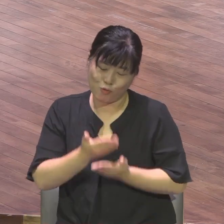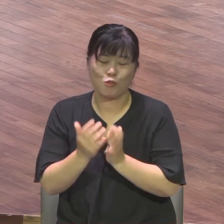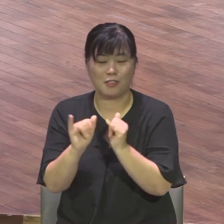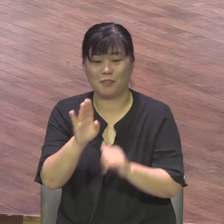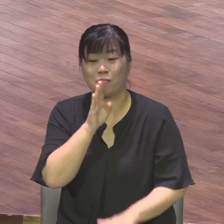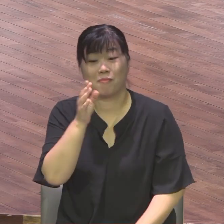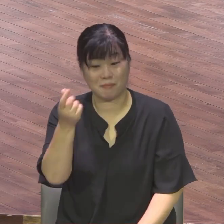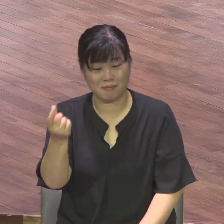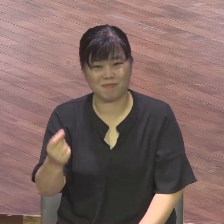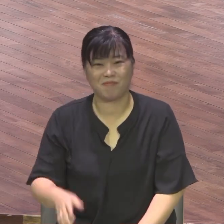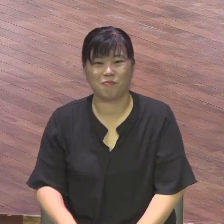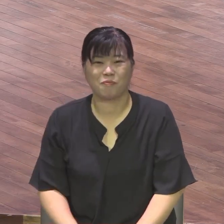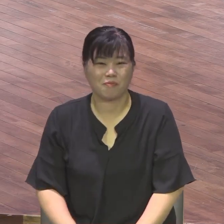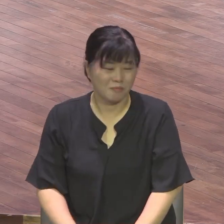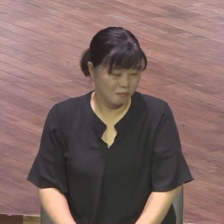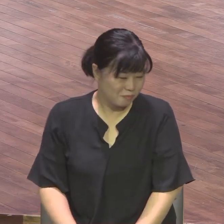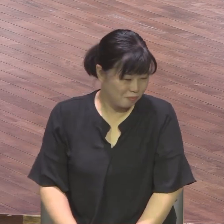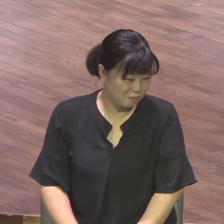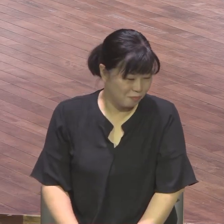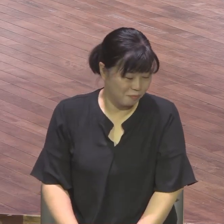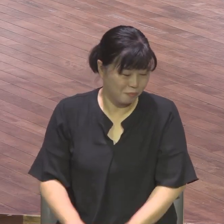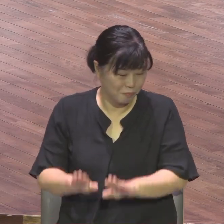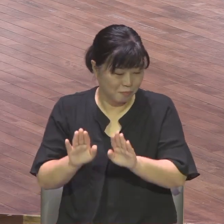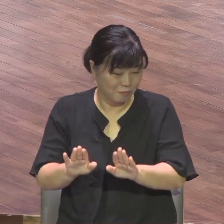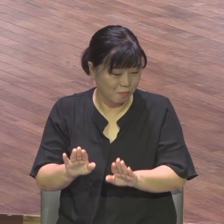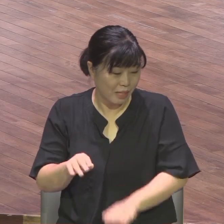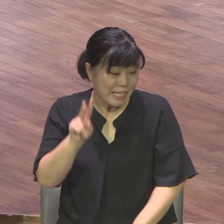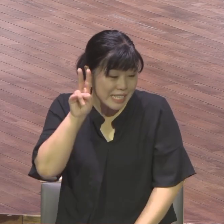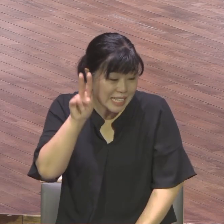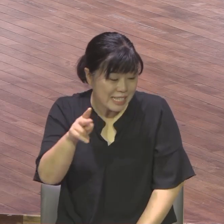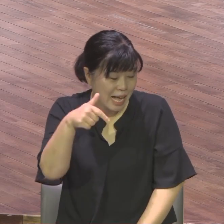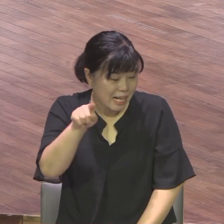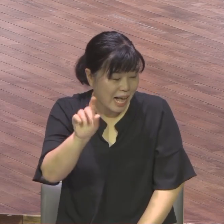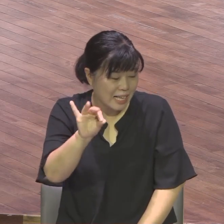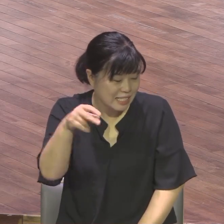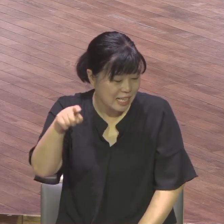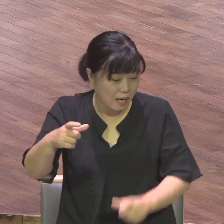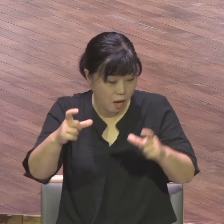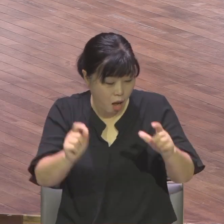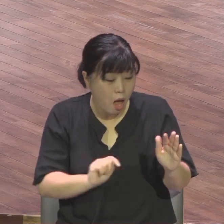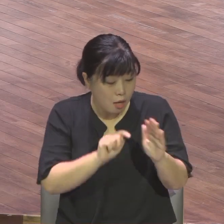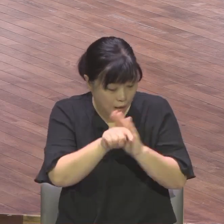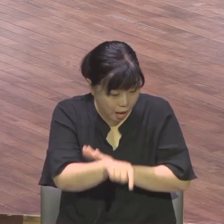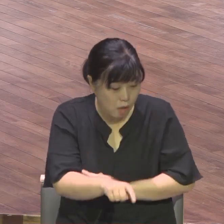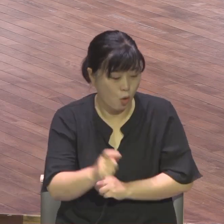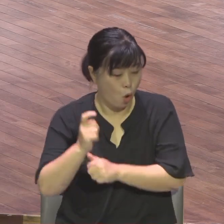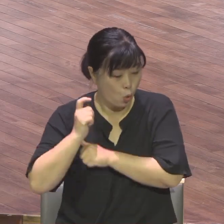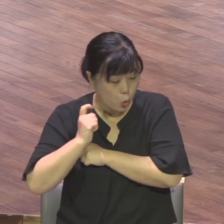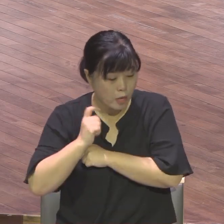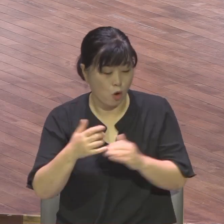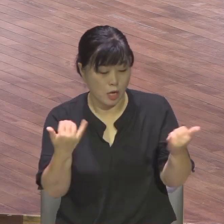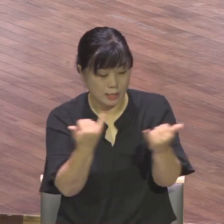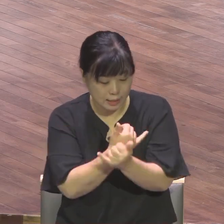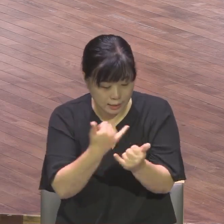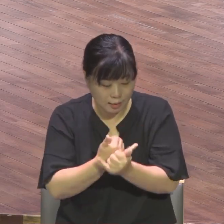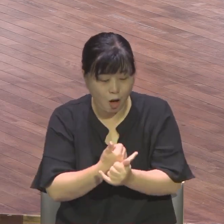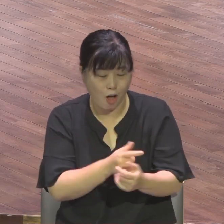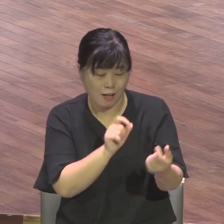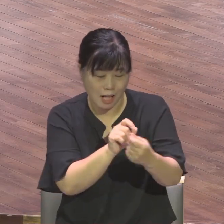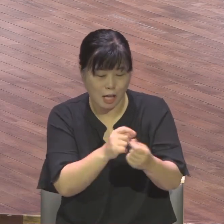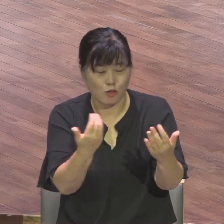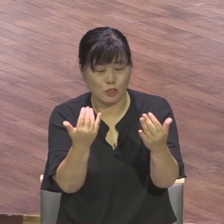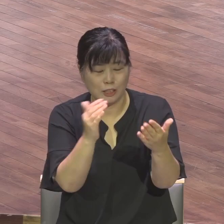보겠습니다. 이튿날 가이사랴에 들어가니 고넬료가 그의 친척과 가까운 친구들을 모아